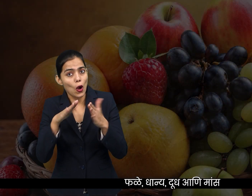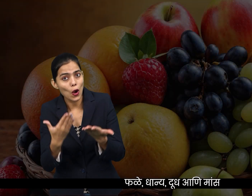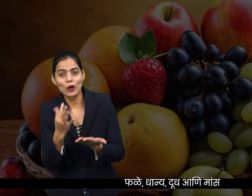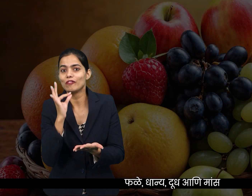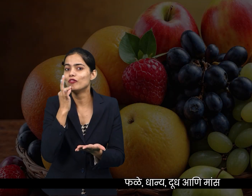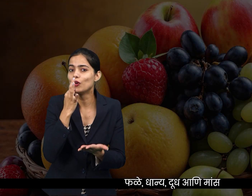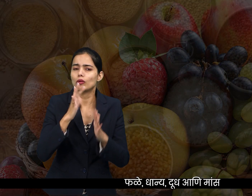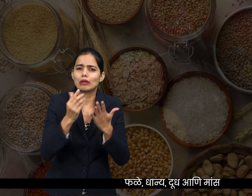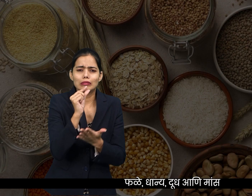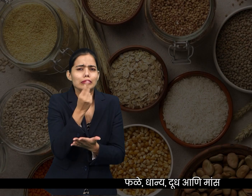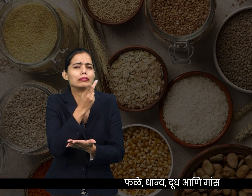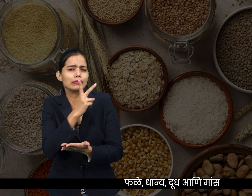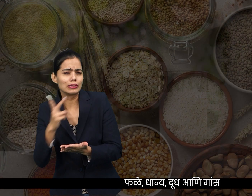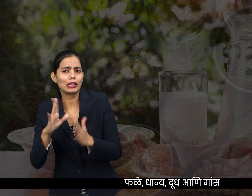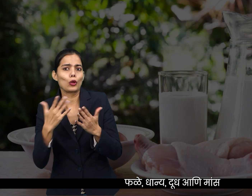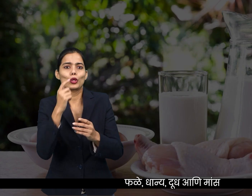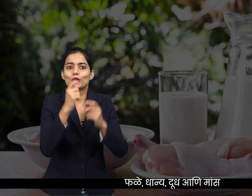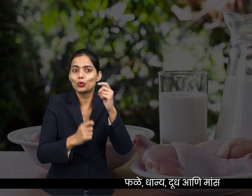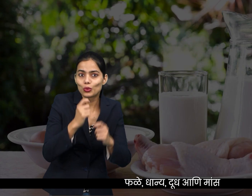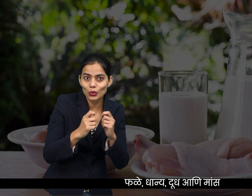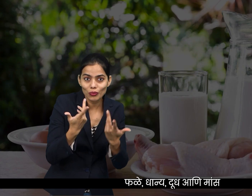फळे, धान्य, दूध आणि मांस